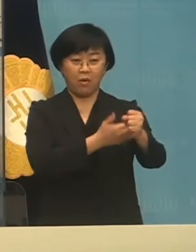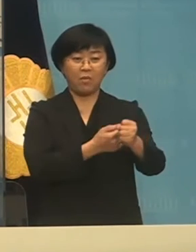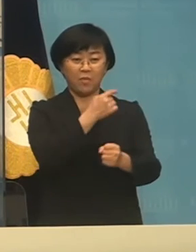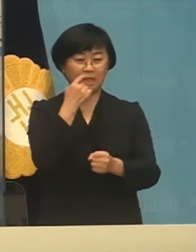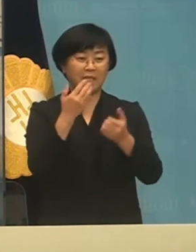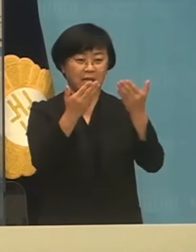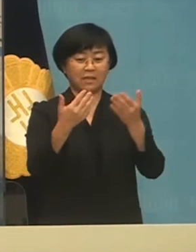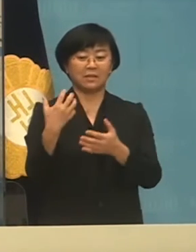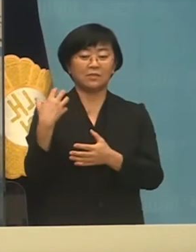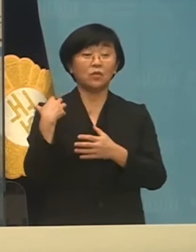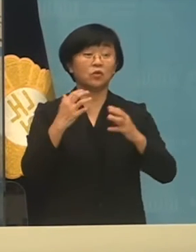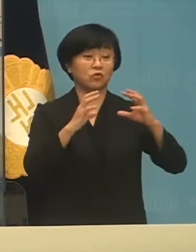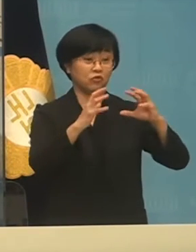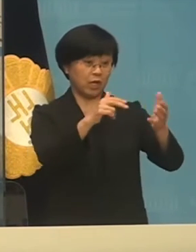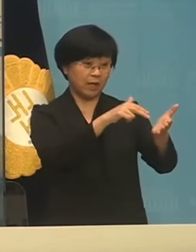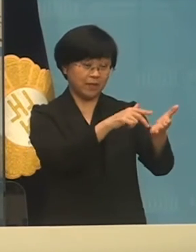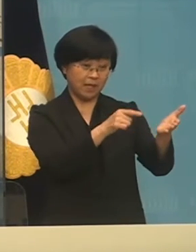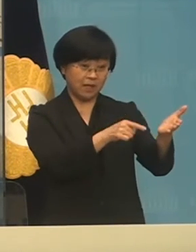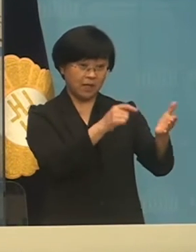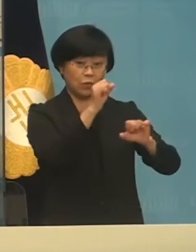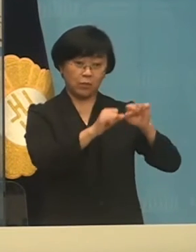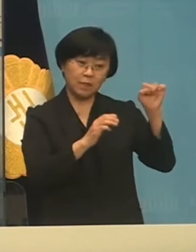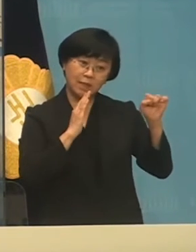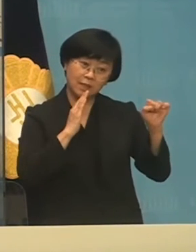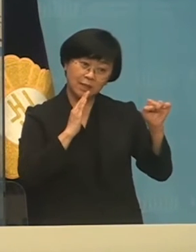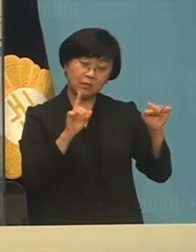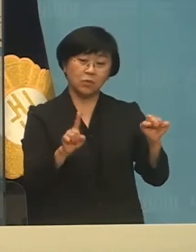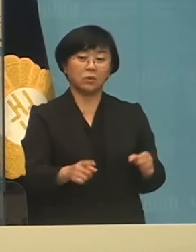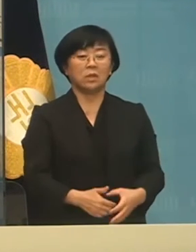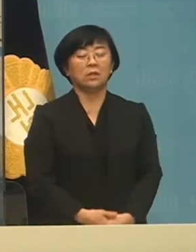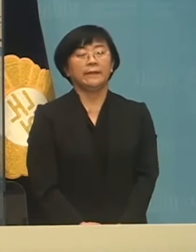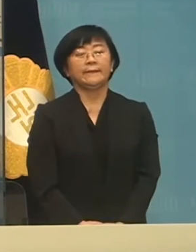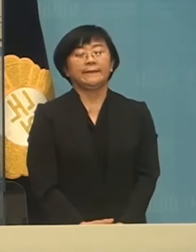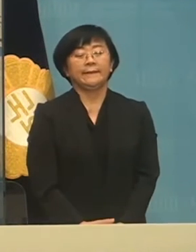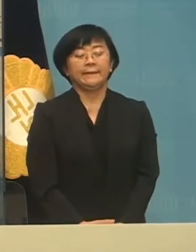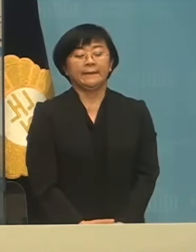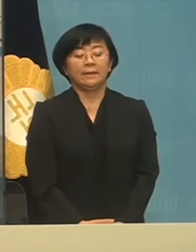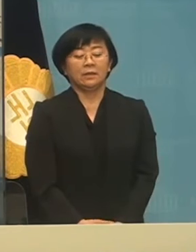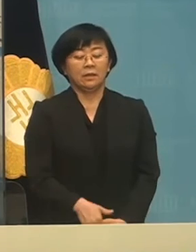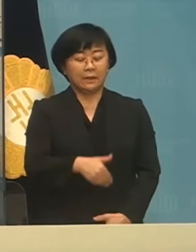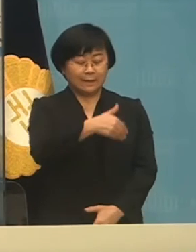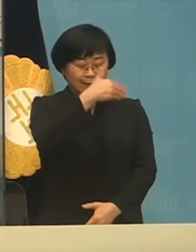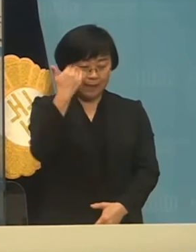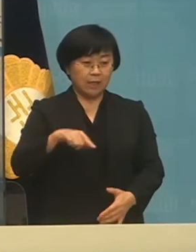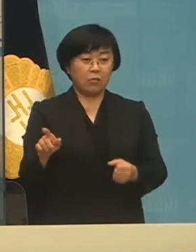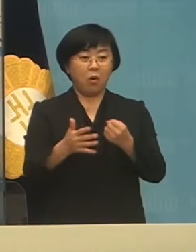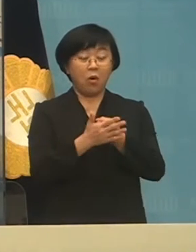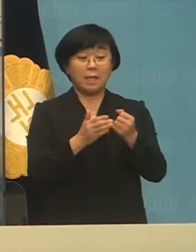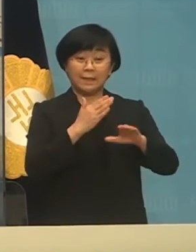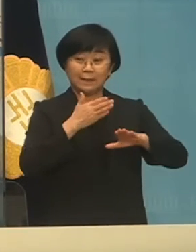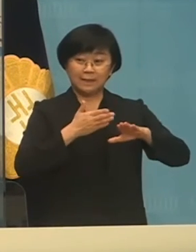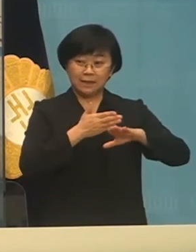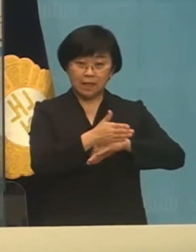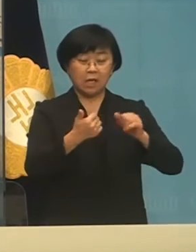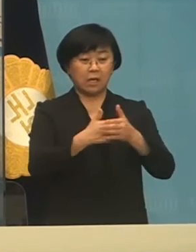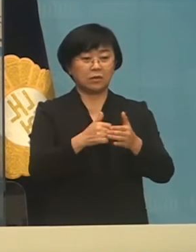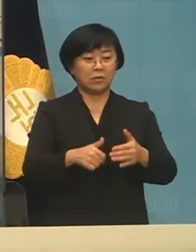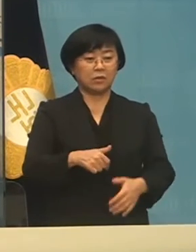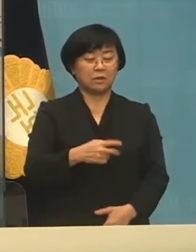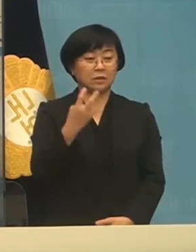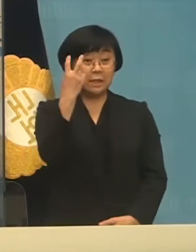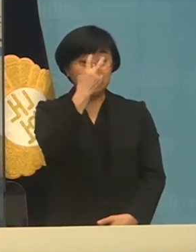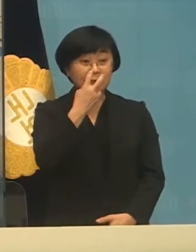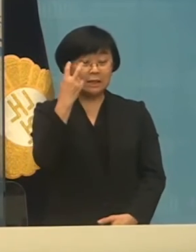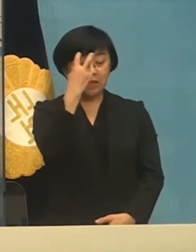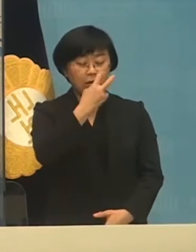할 의무를 가진 국가가 취할 행동입니까? 그나마 다행스럽게 늦게라도 사참위에서 의미